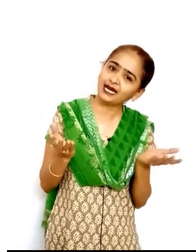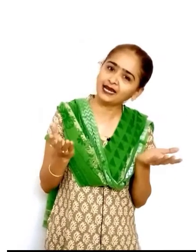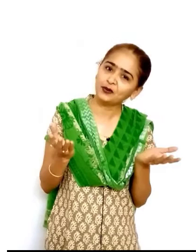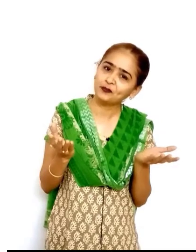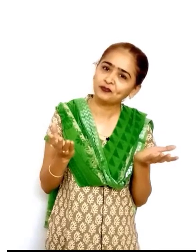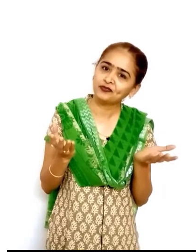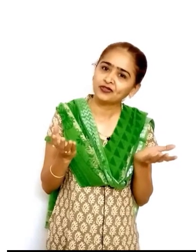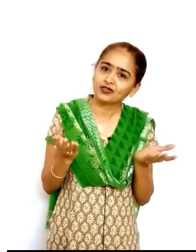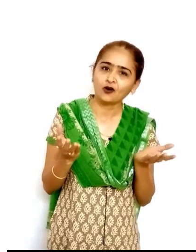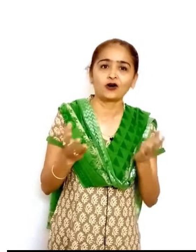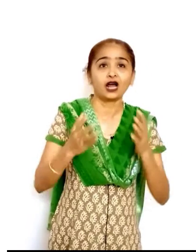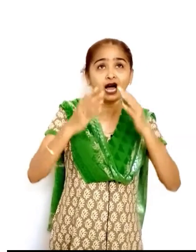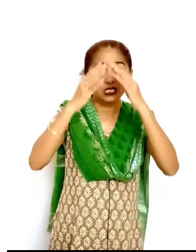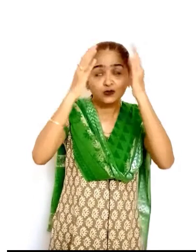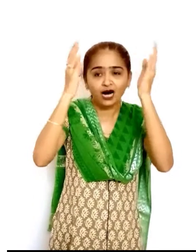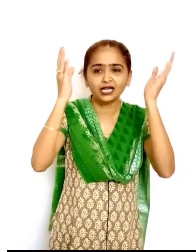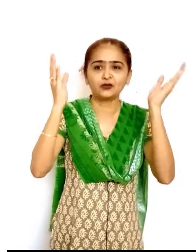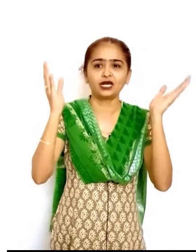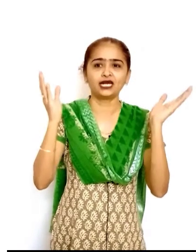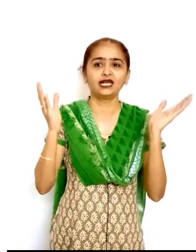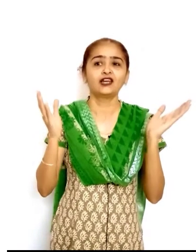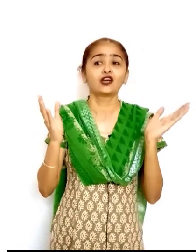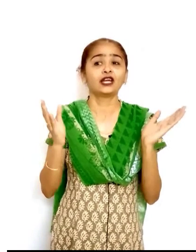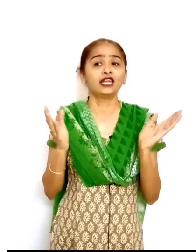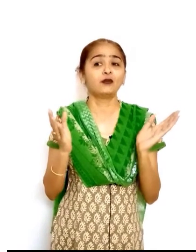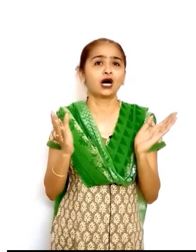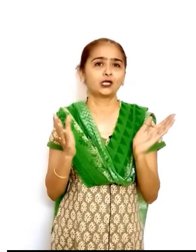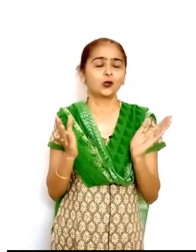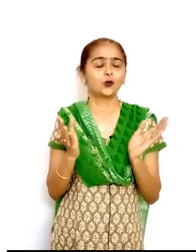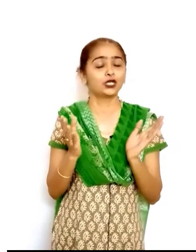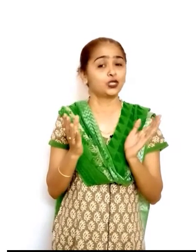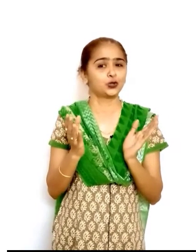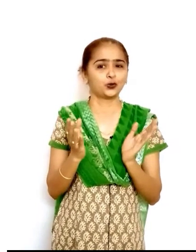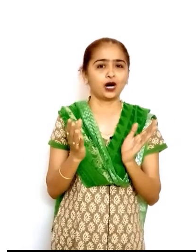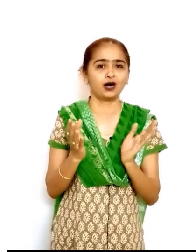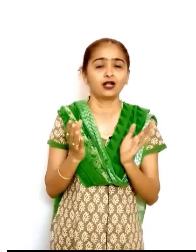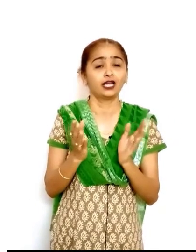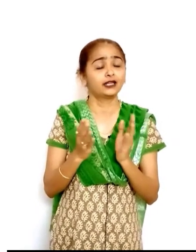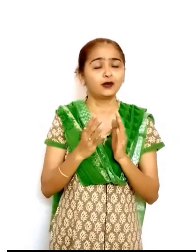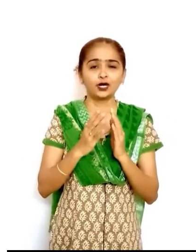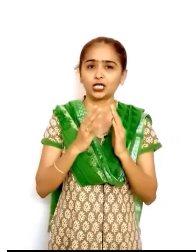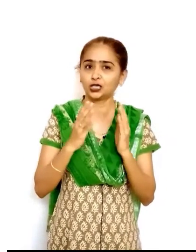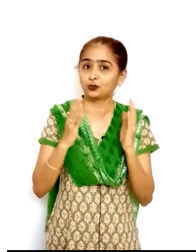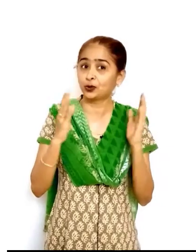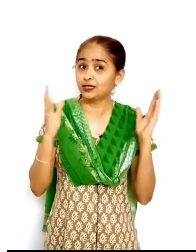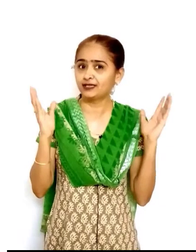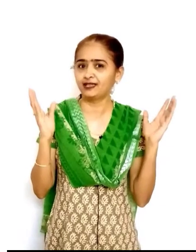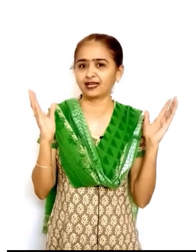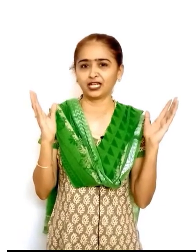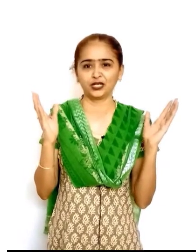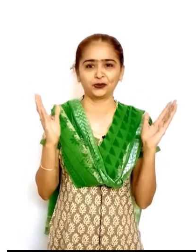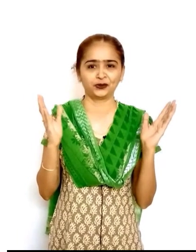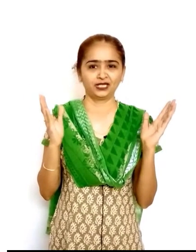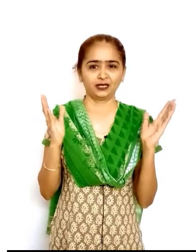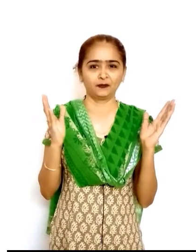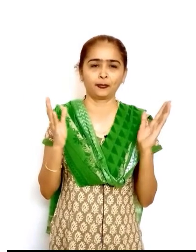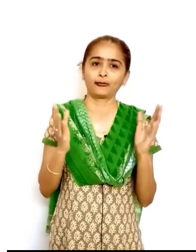है और आसमान में घने बादलों की शोभा एकदम अद्भुत लग रही होती है।